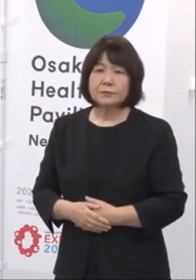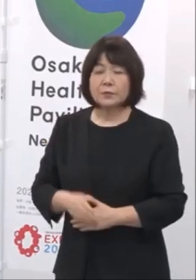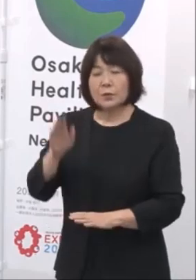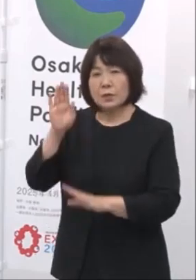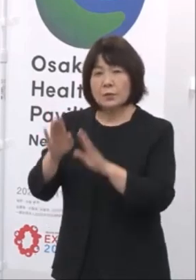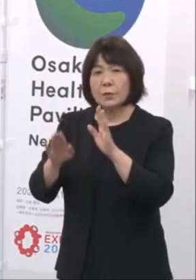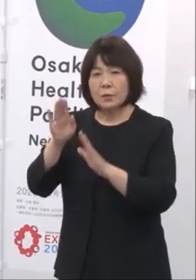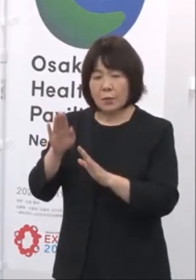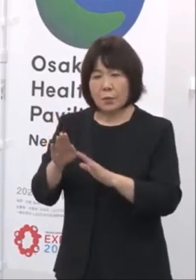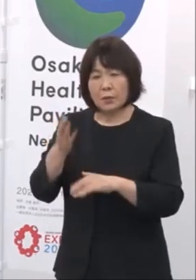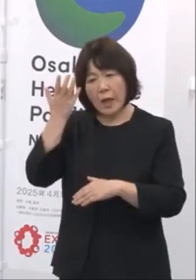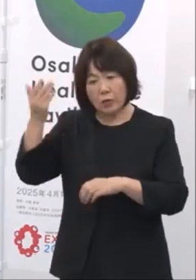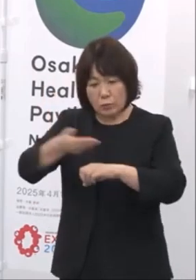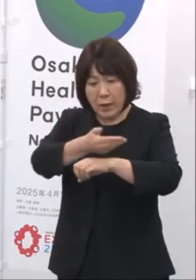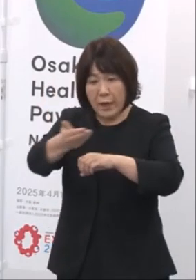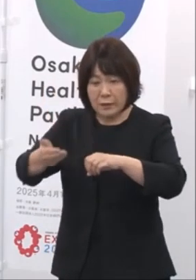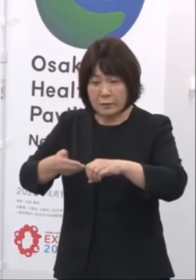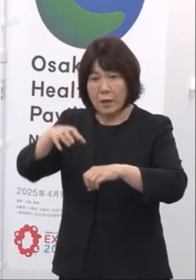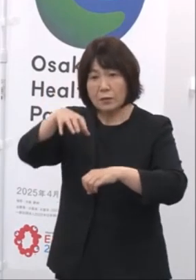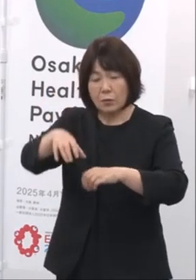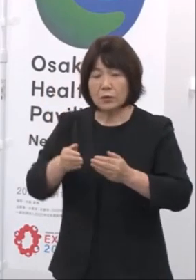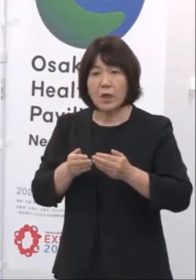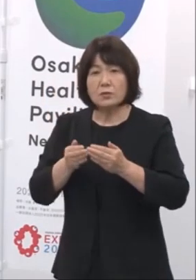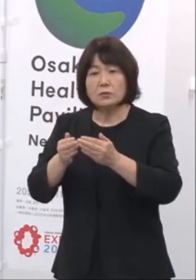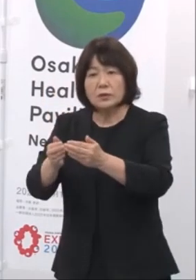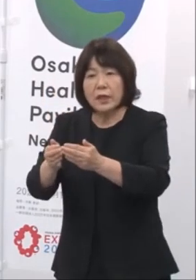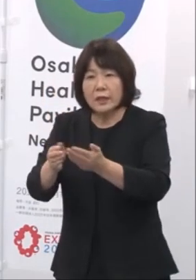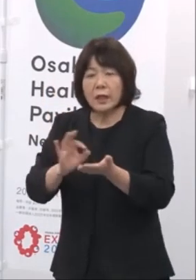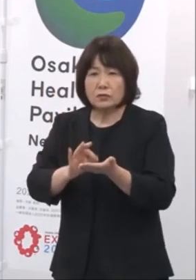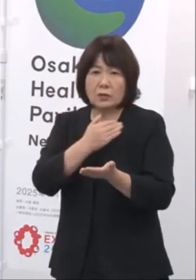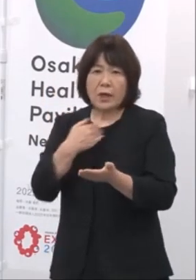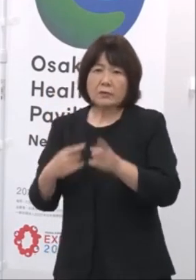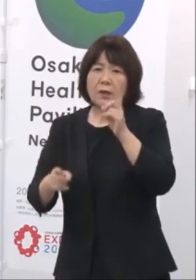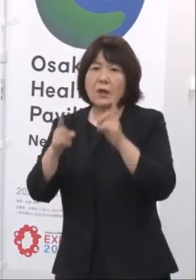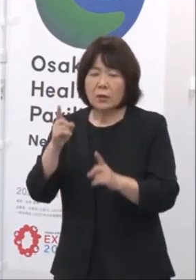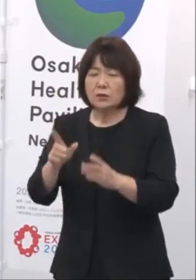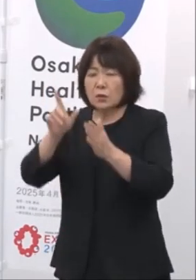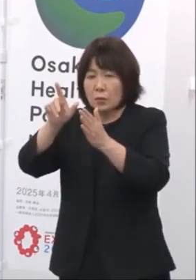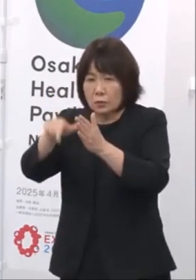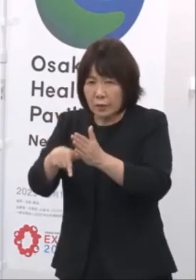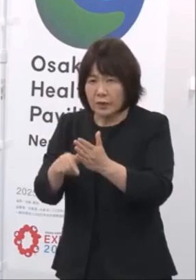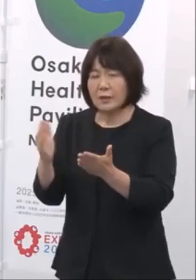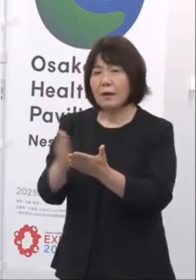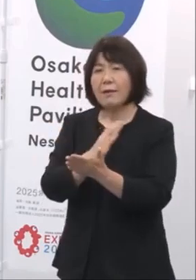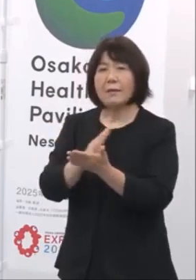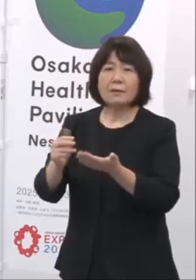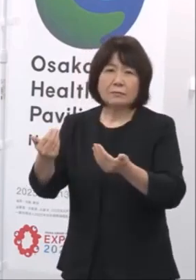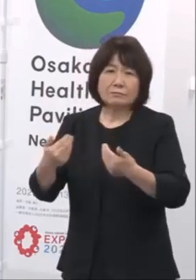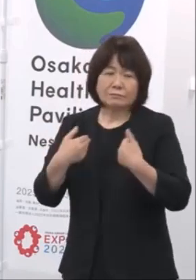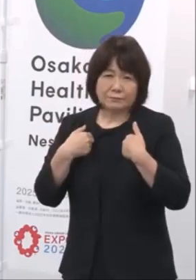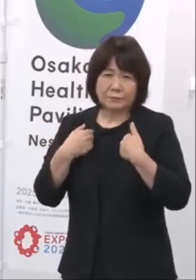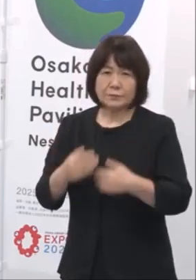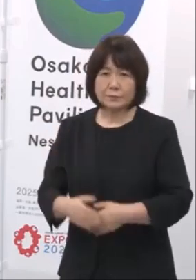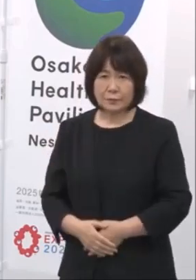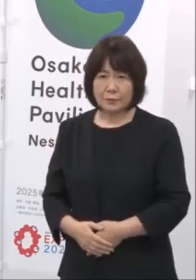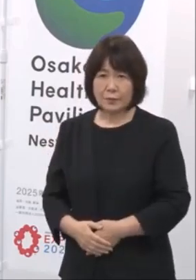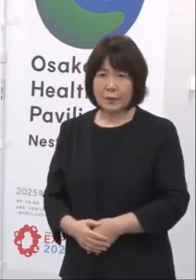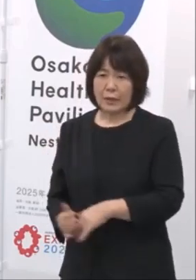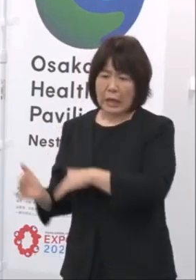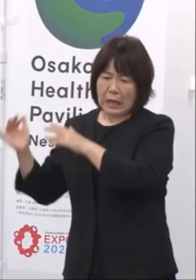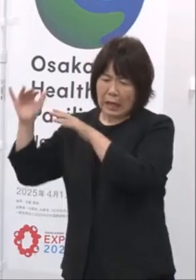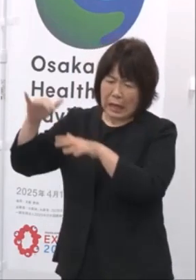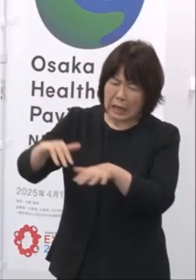況でこの夢洲付近で船が使えるのかどうなのかというのは、その時点でやっぱり判断することになると思うんです。で、津波の状